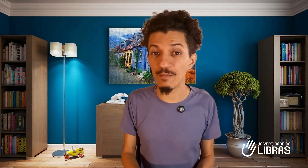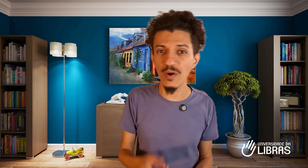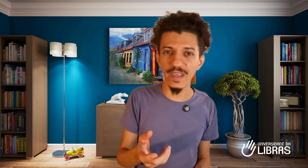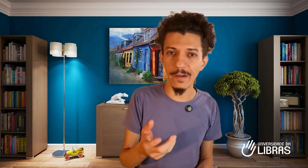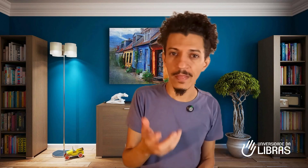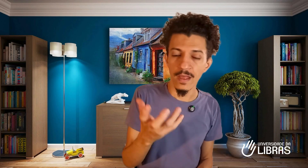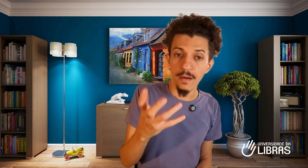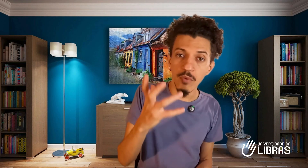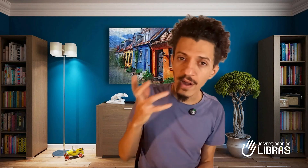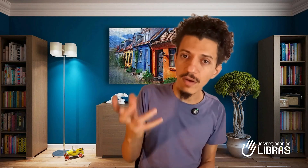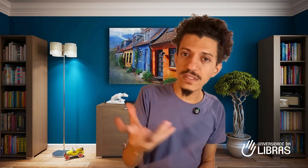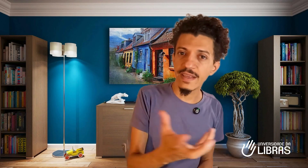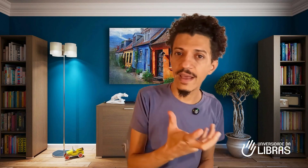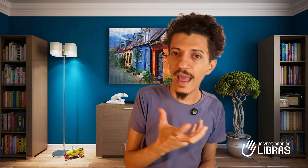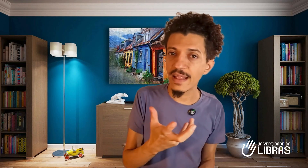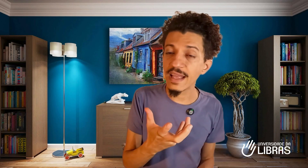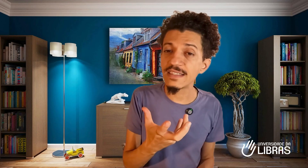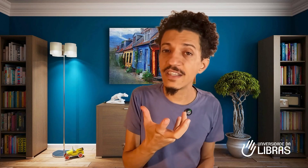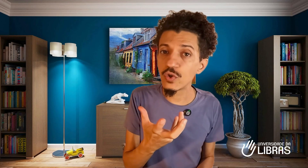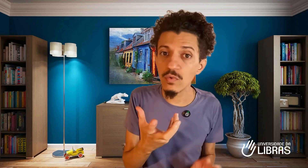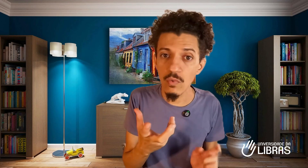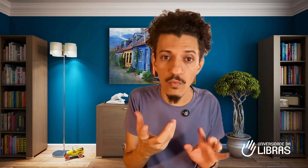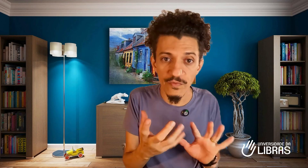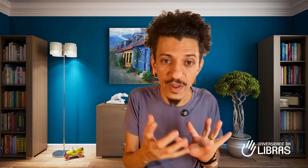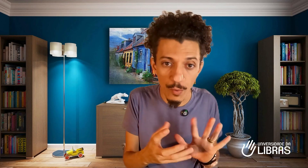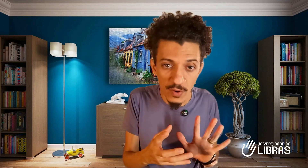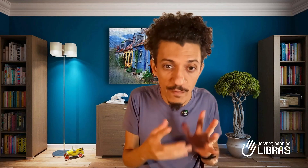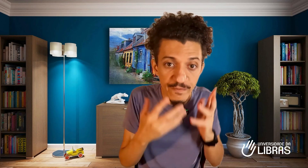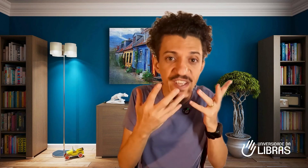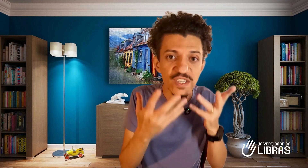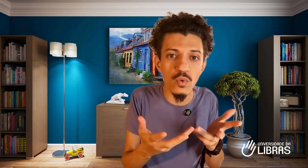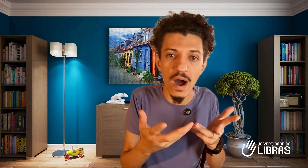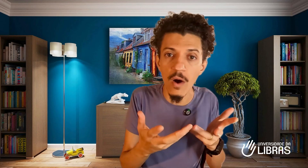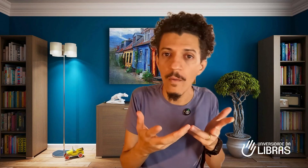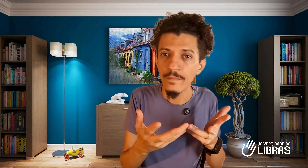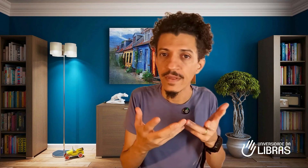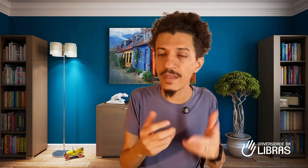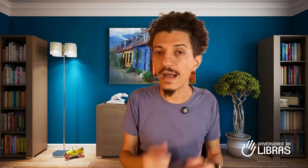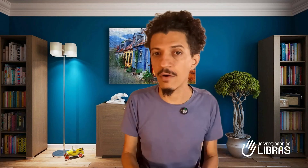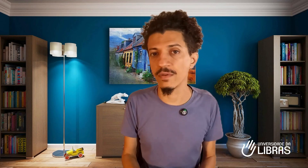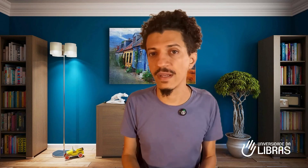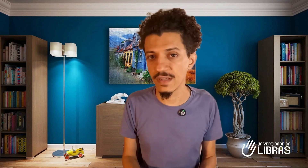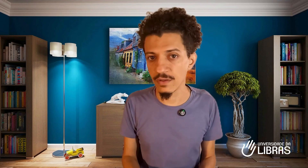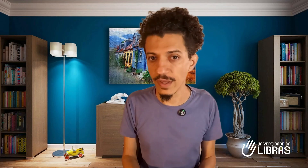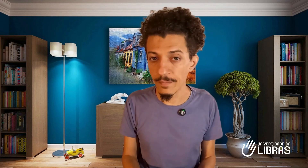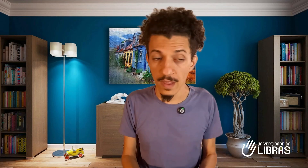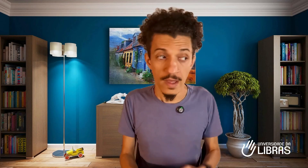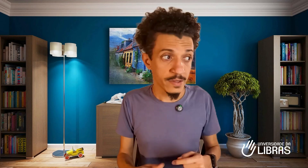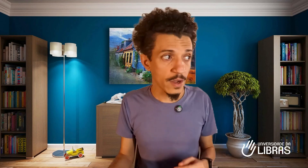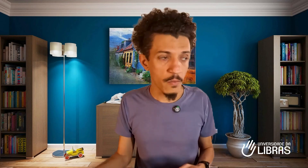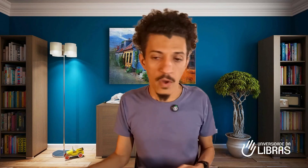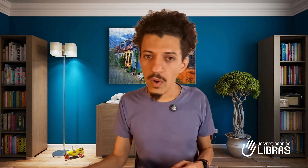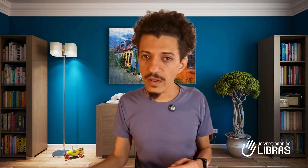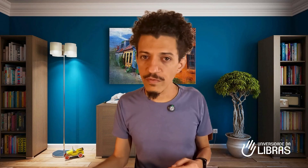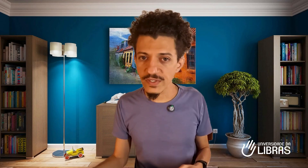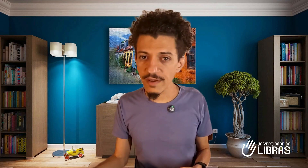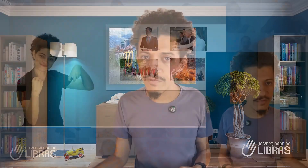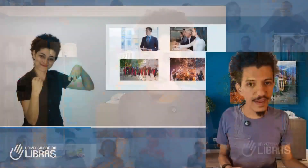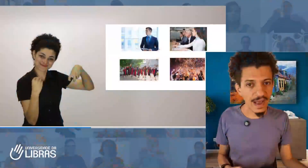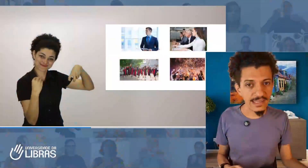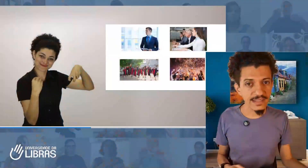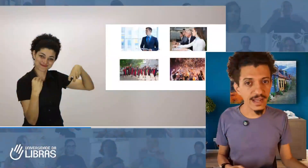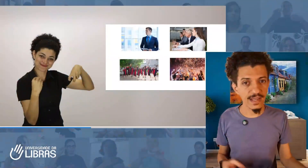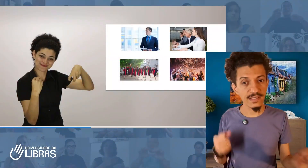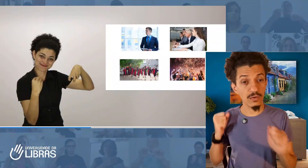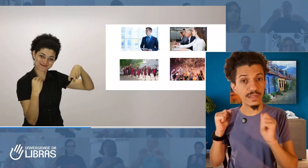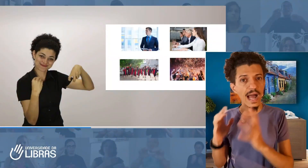falada. Por quê? Por causa que existe um fenômeno visual que está acontecendo aí. Então, quando você vê